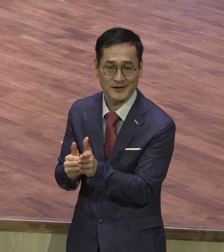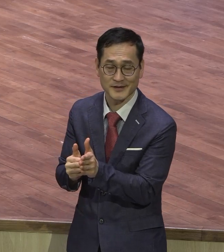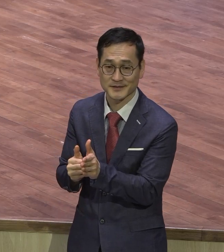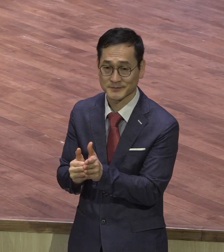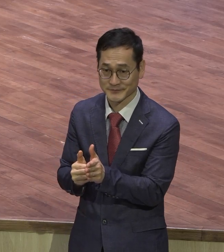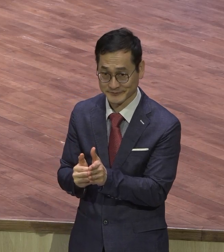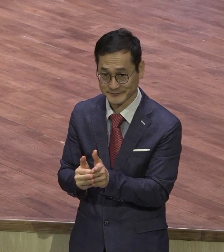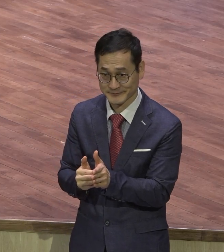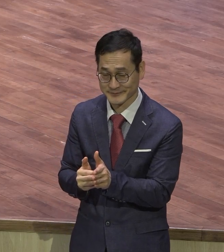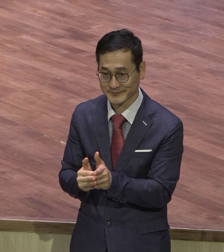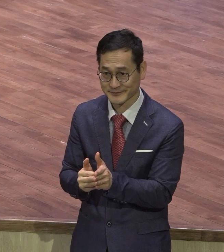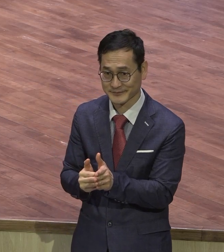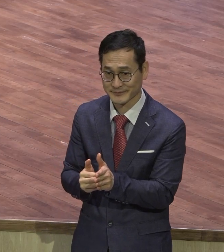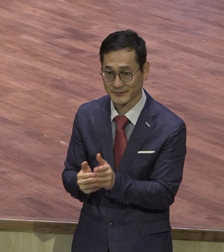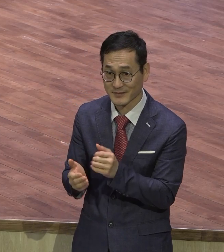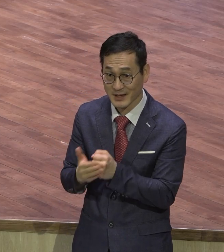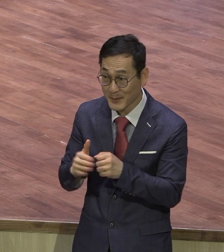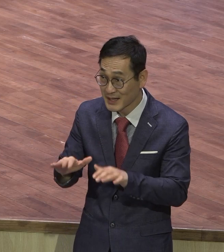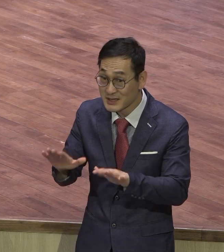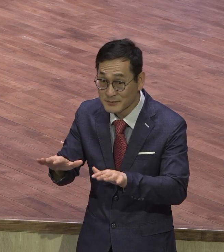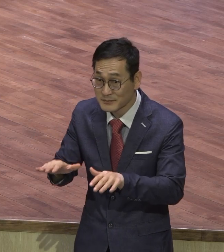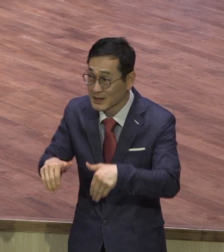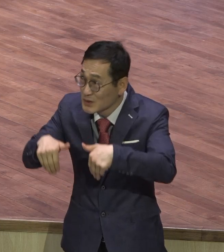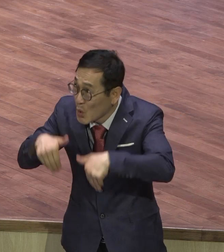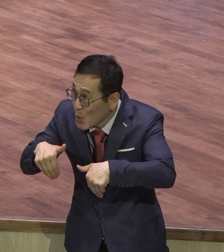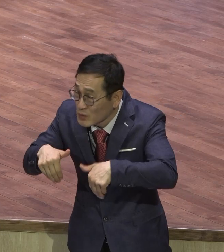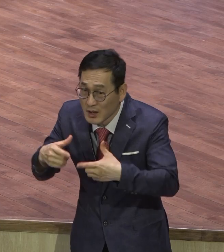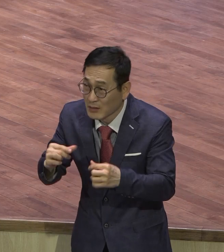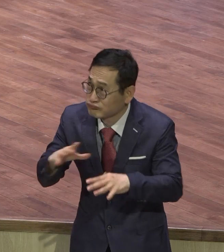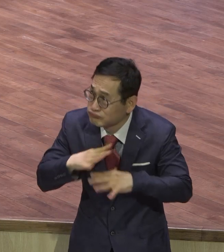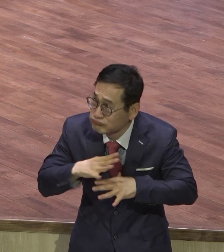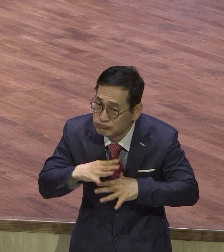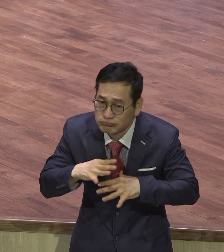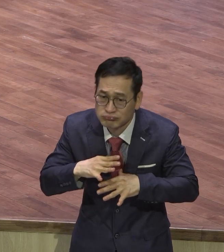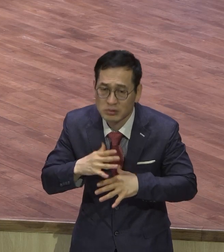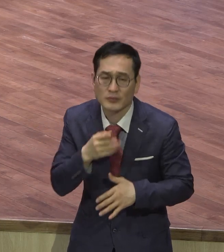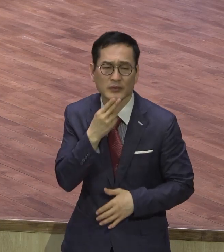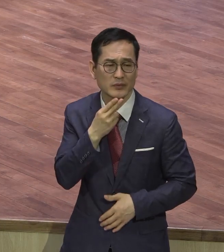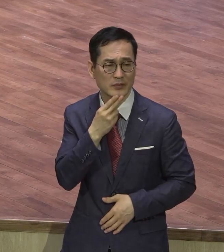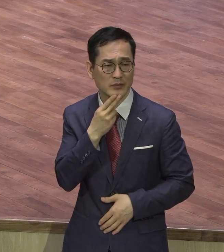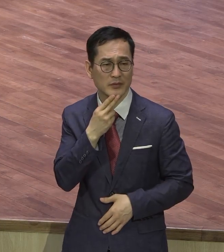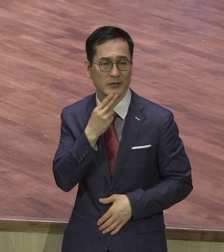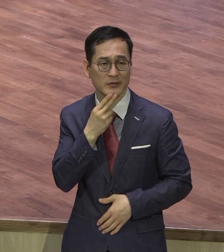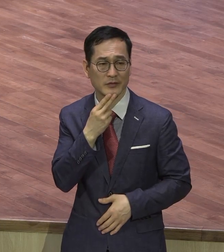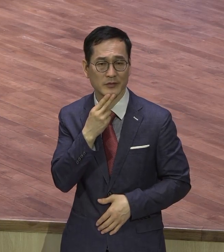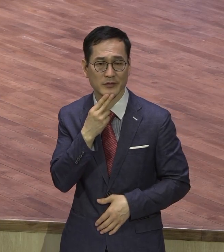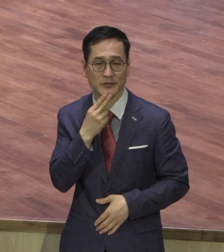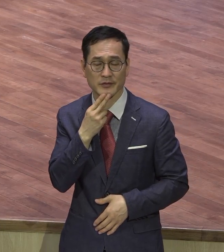앞에 종처럼 무서워하는 그런 존재가 아니기 때문에